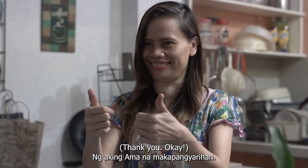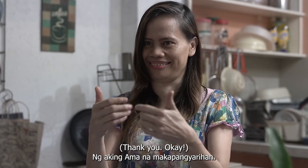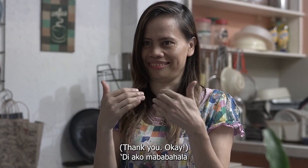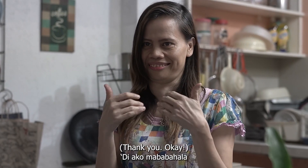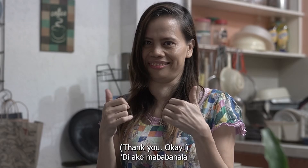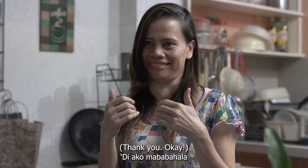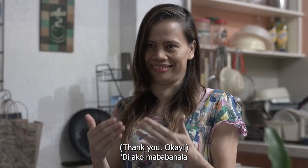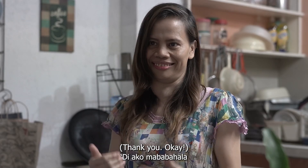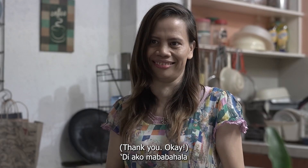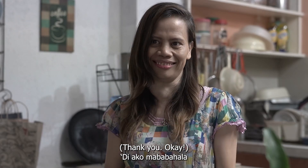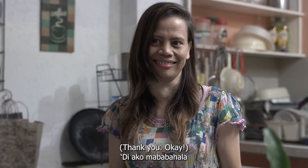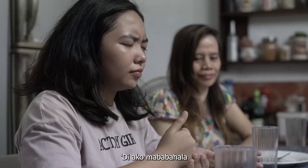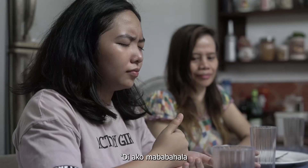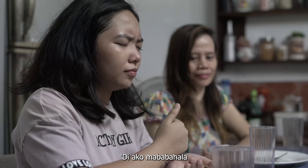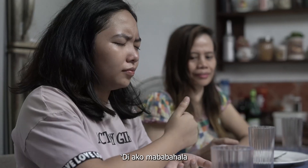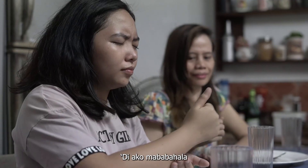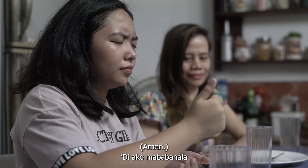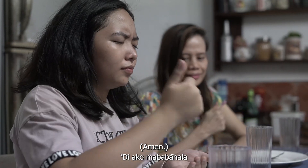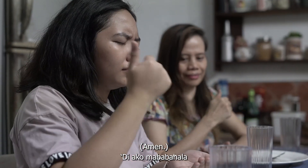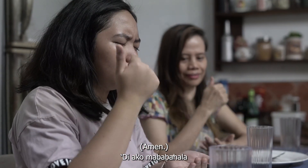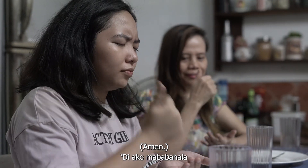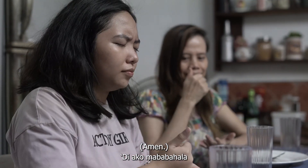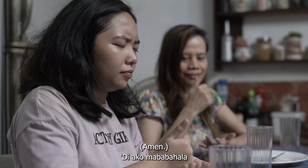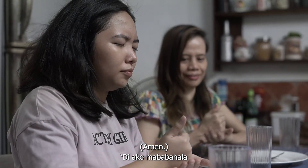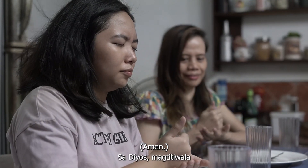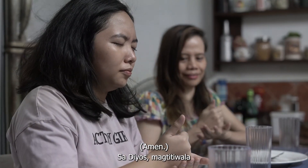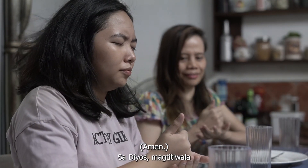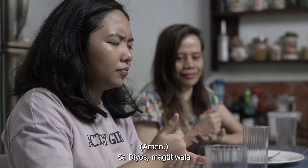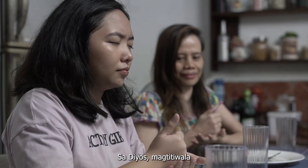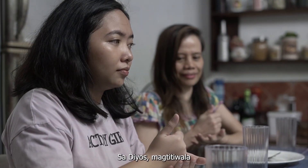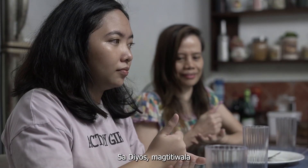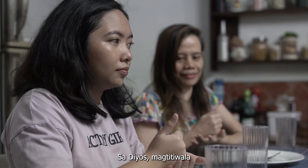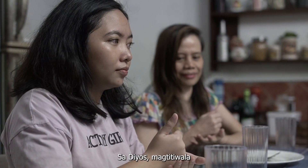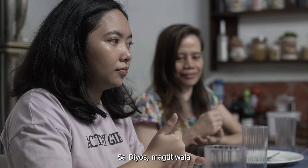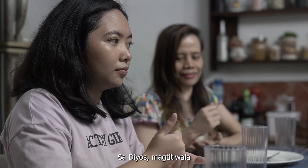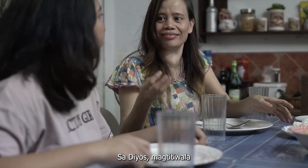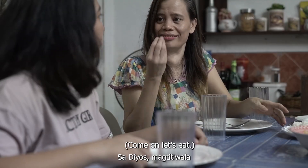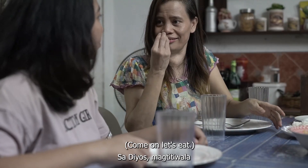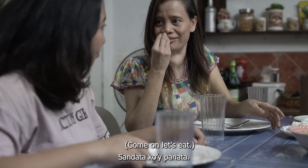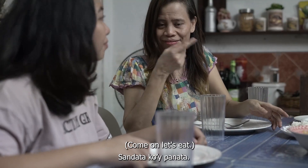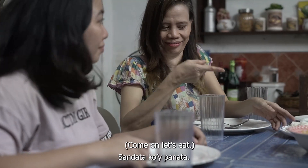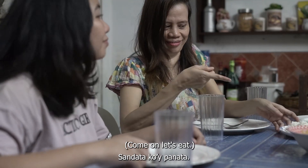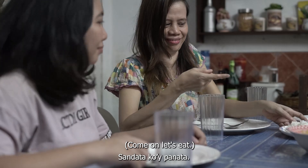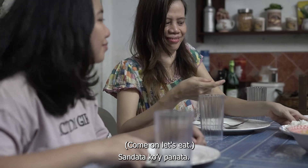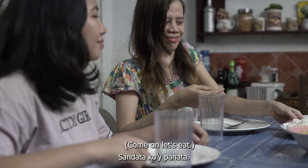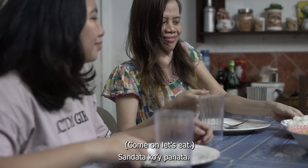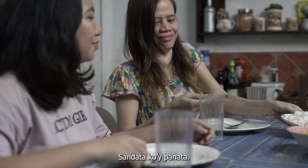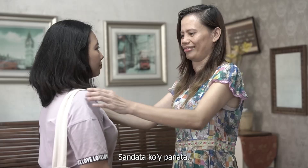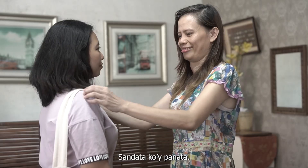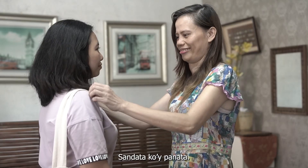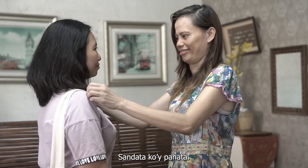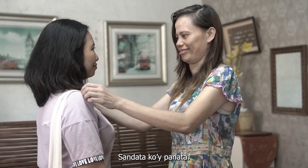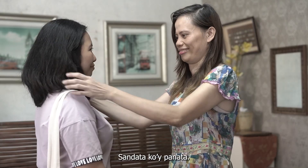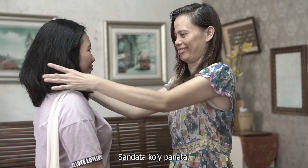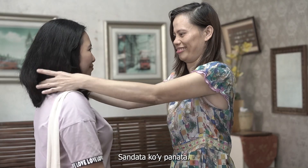makapangyarihan. Di ako mababahala, sa Diyos magtitiwala, sanda't ako'y